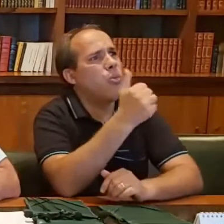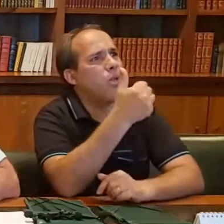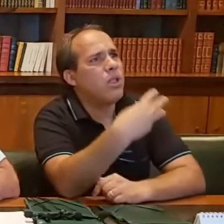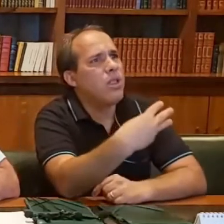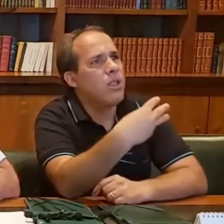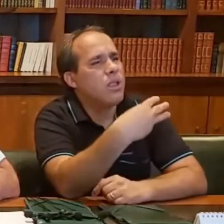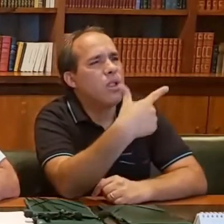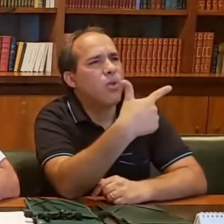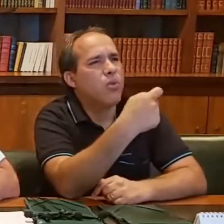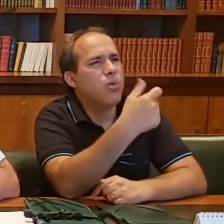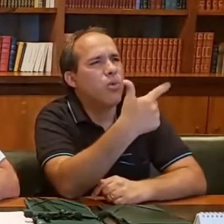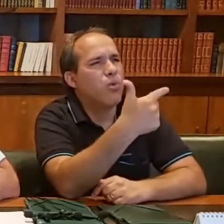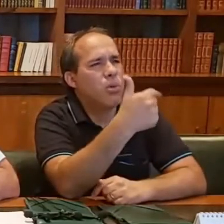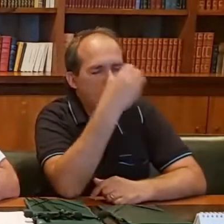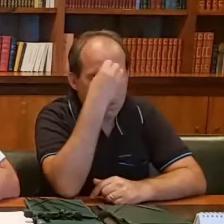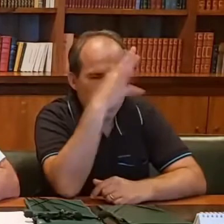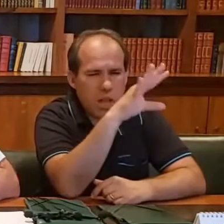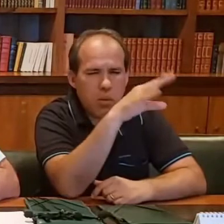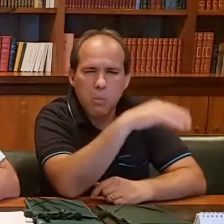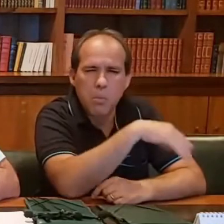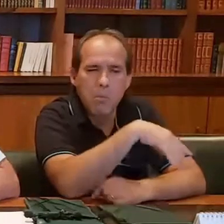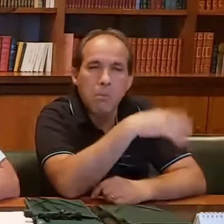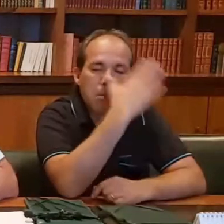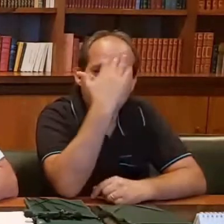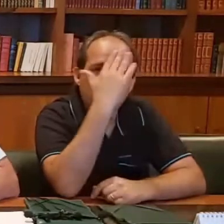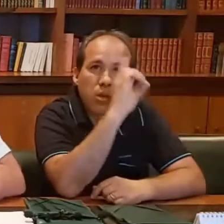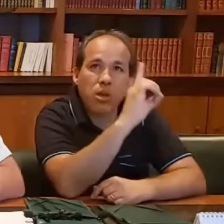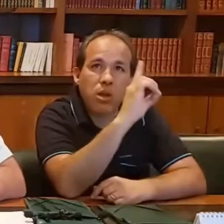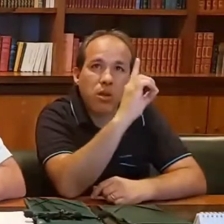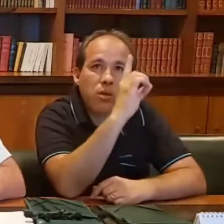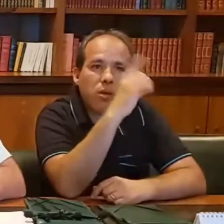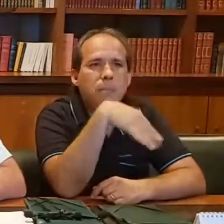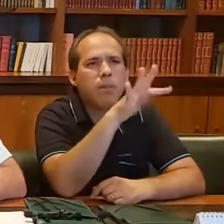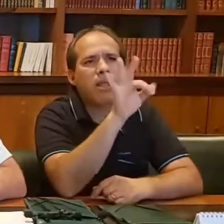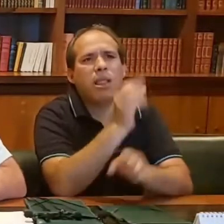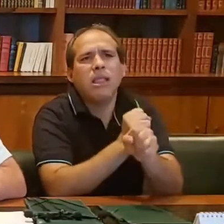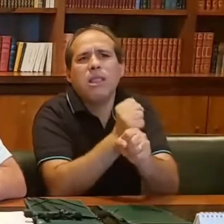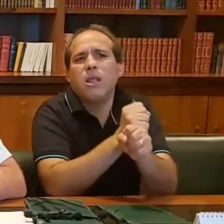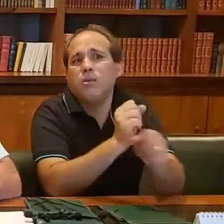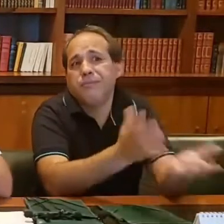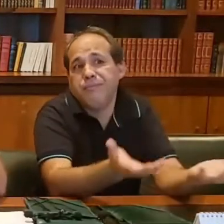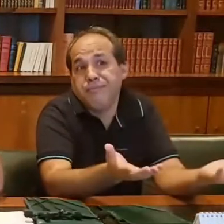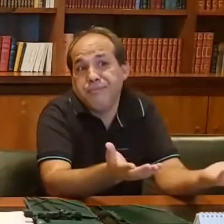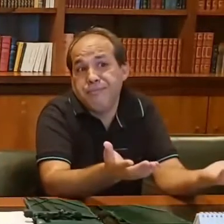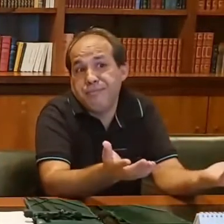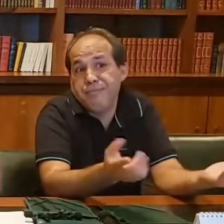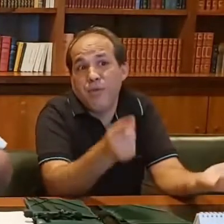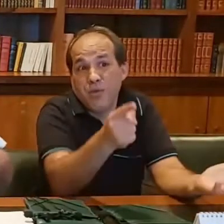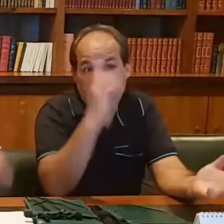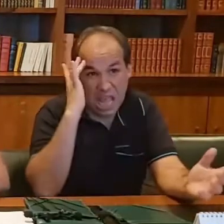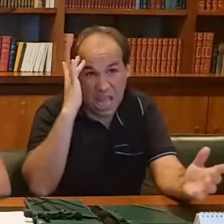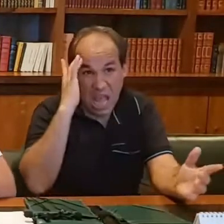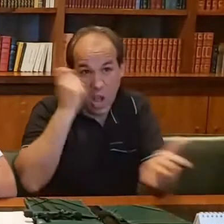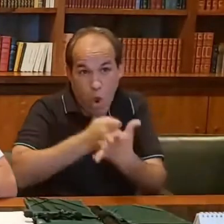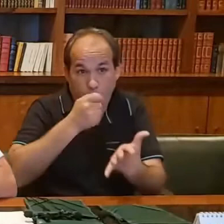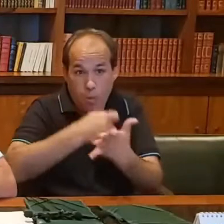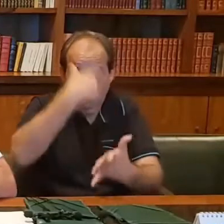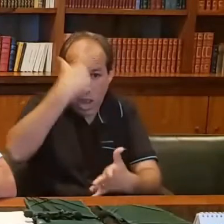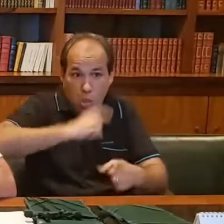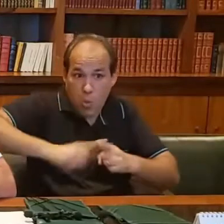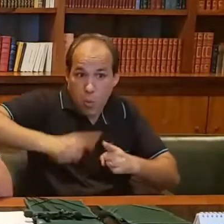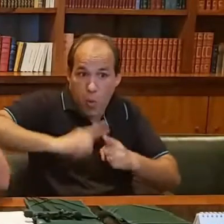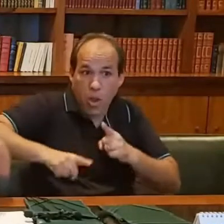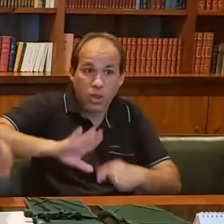não, 2012. Meu Deus do céu. Depois Eu tenho mais de 10 anos. Você acha que eu tinha que ficar inelegível esse tempo